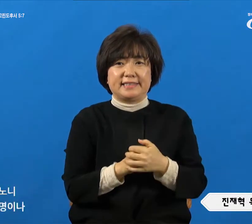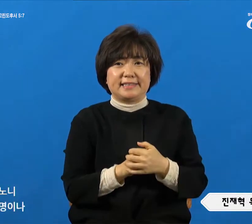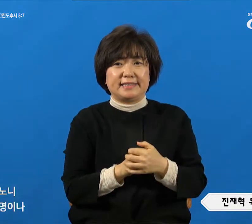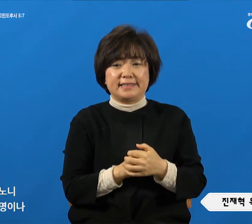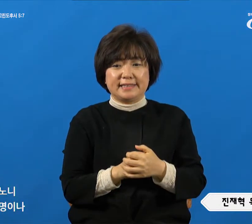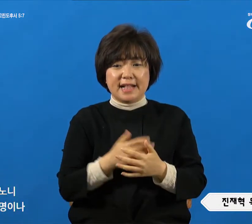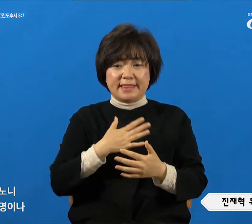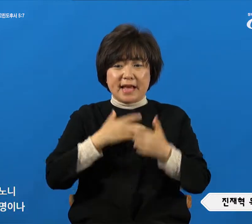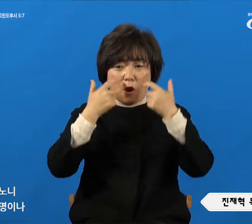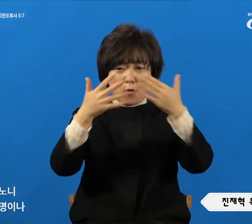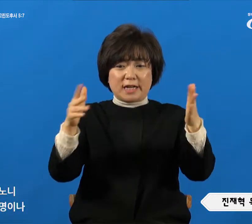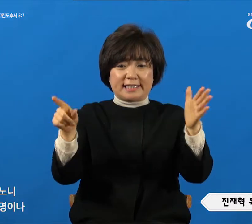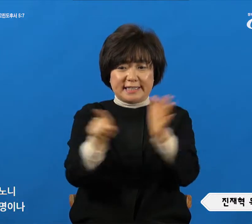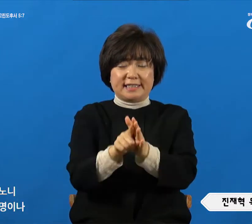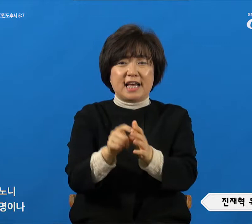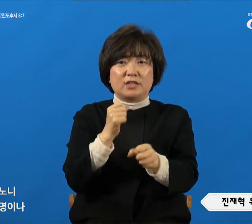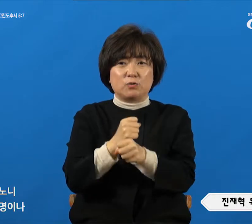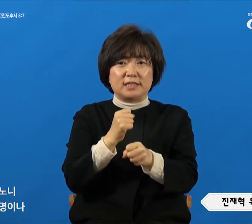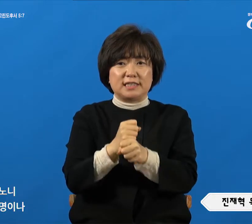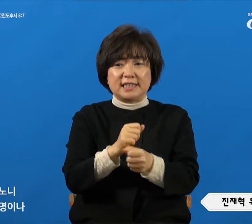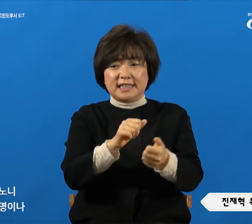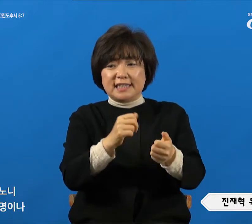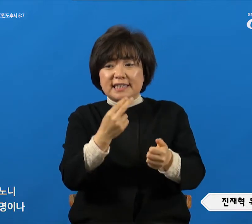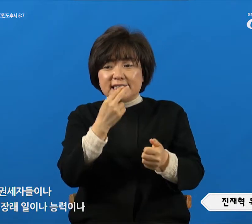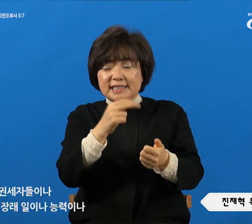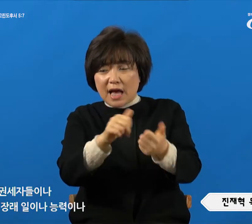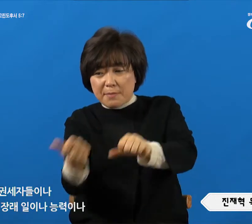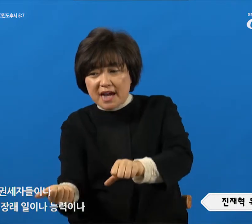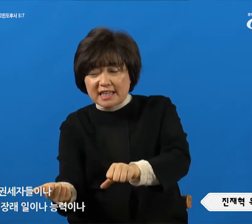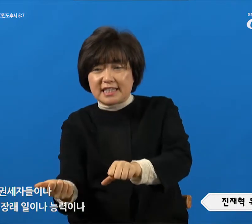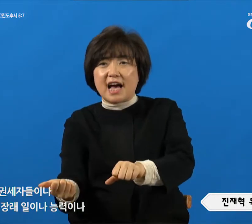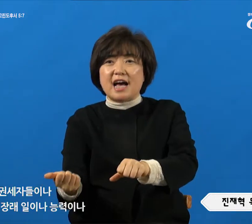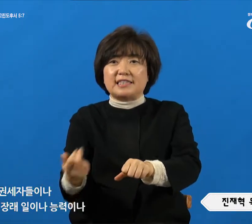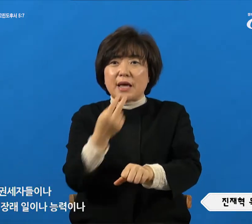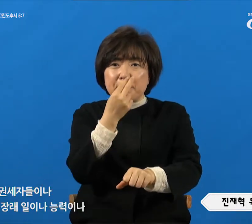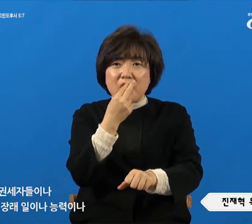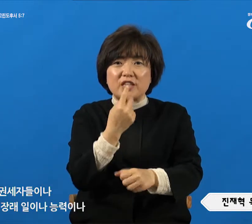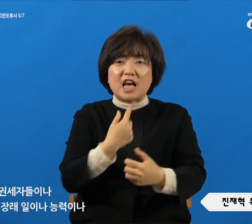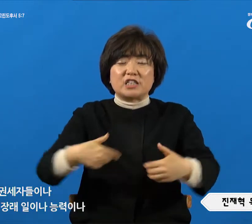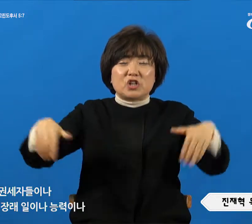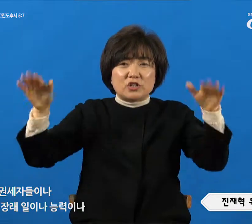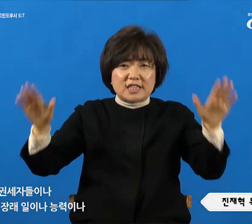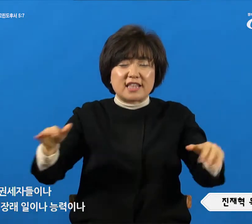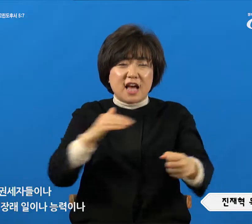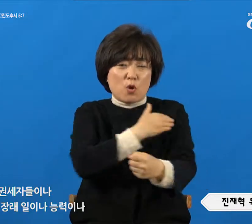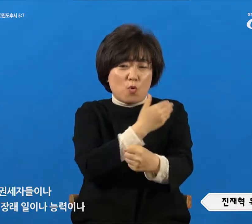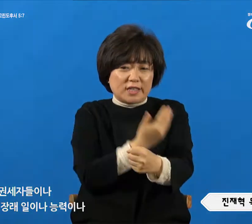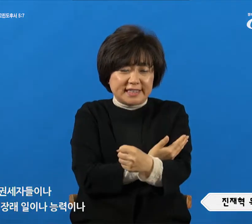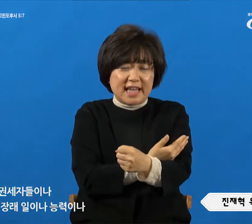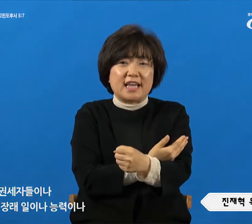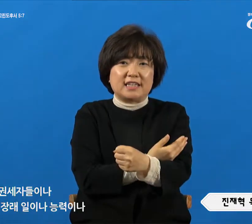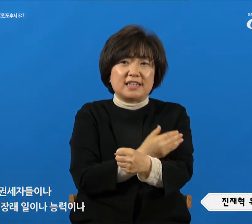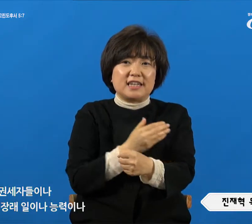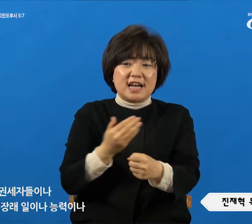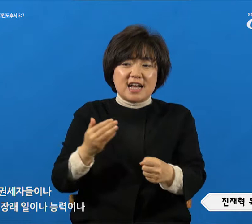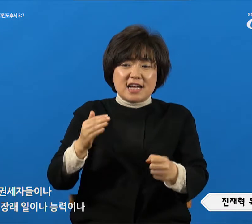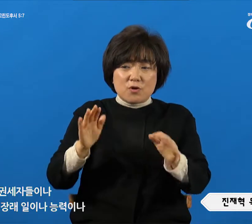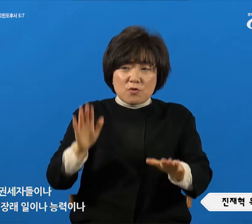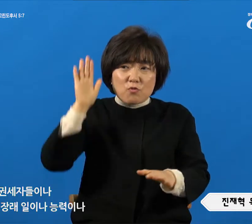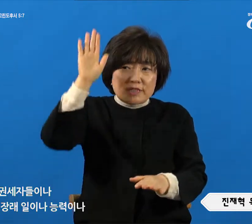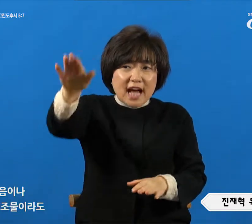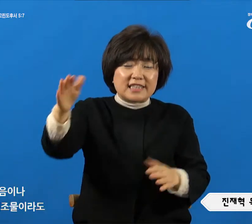말씀합니다. 내가 확신하노니 사망이나 생명이나 천사들이나 권세자들이나 현재일이나